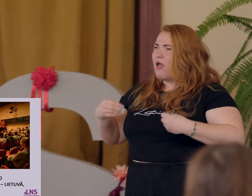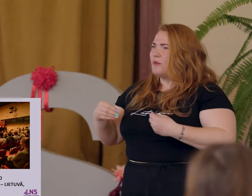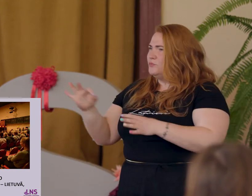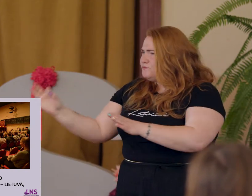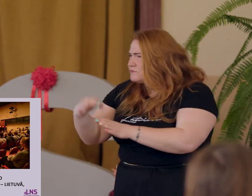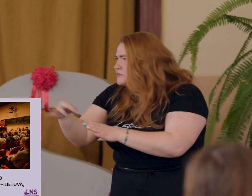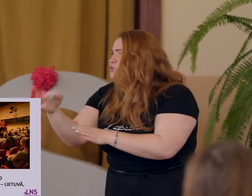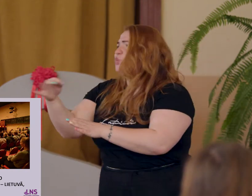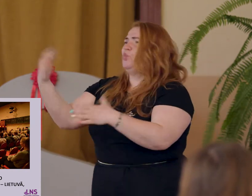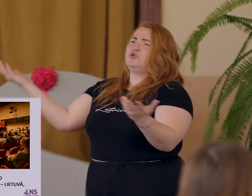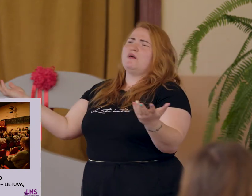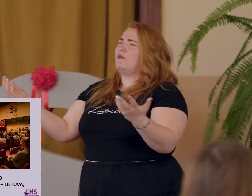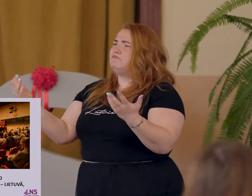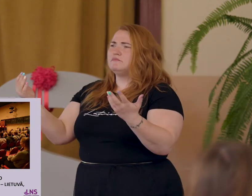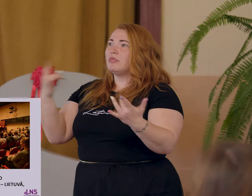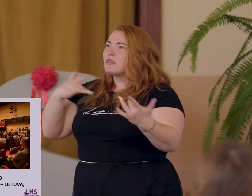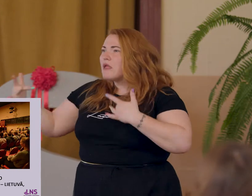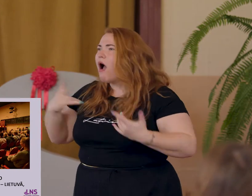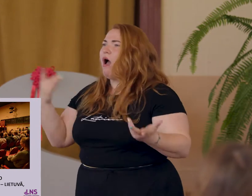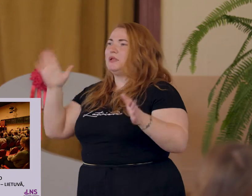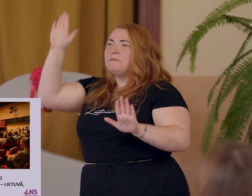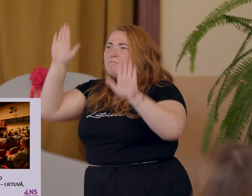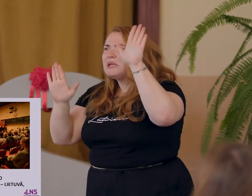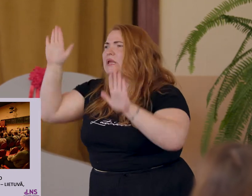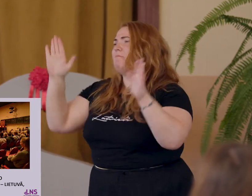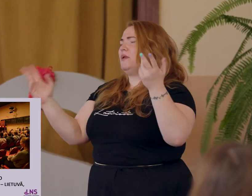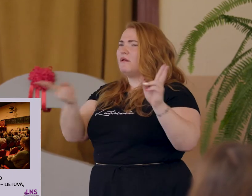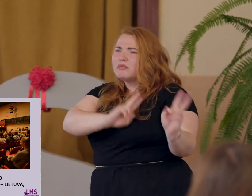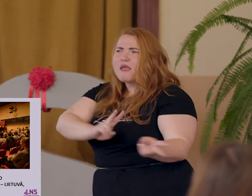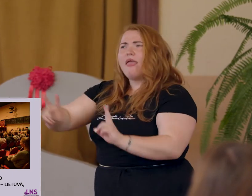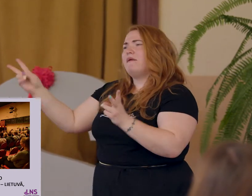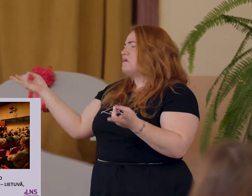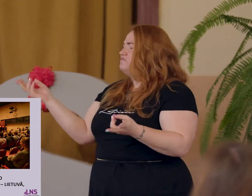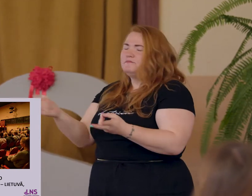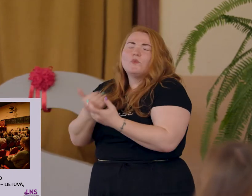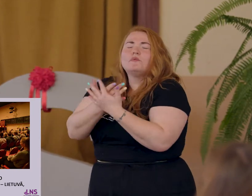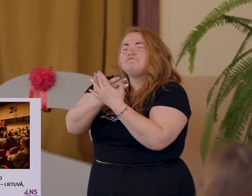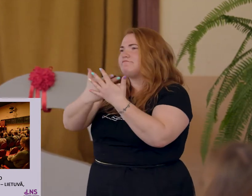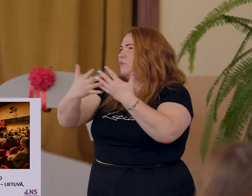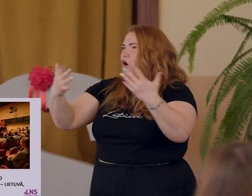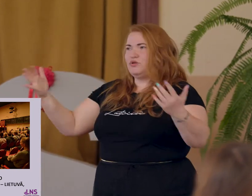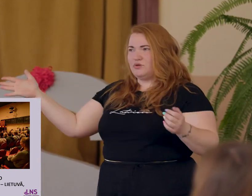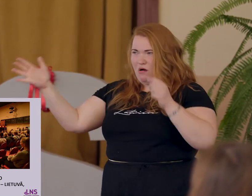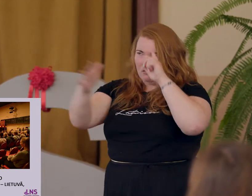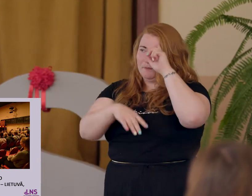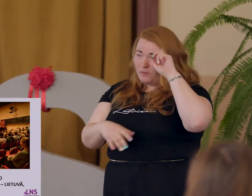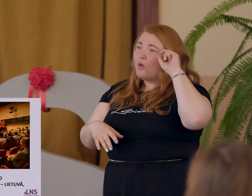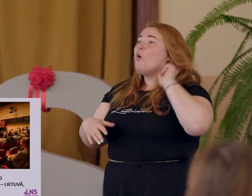braucien, kā apģērbu iešuji, katrs ar savu pieredzi teātru, pasākumu, pantomīmu, dejošanu, ļoti